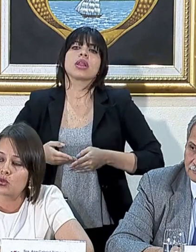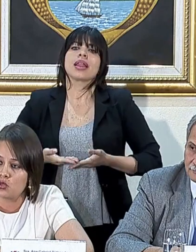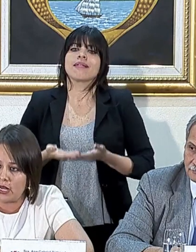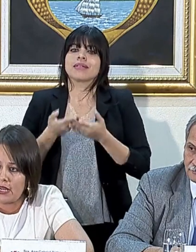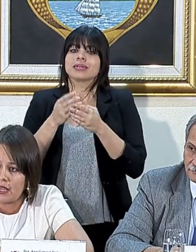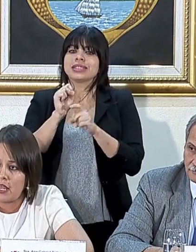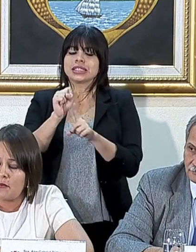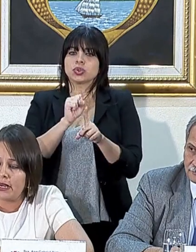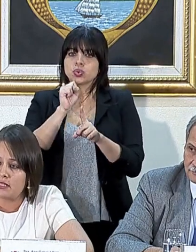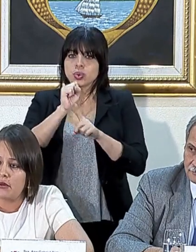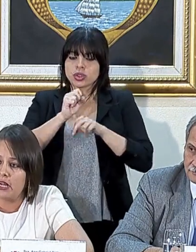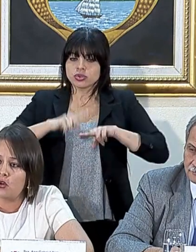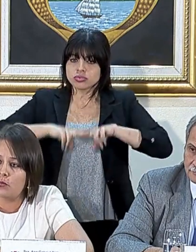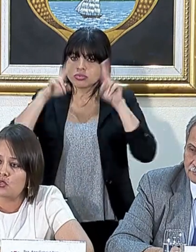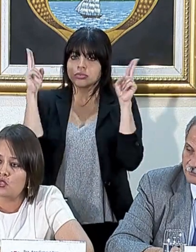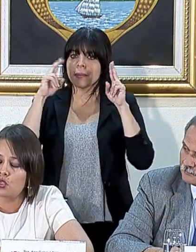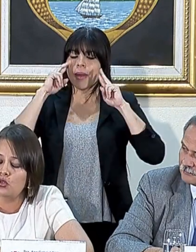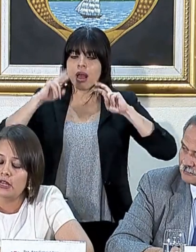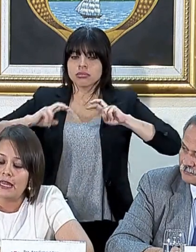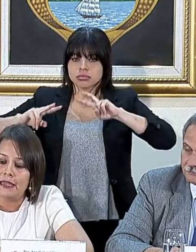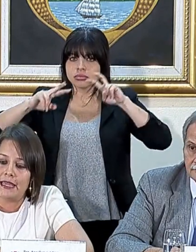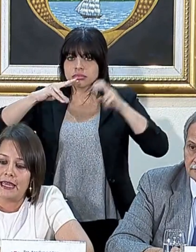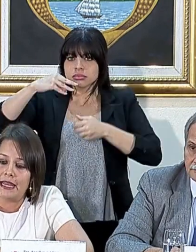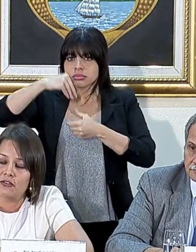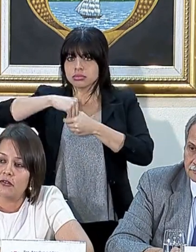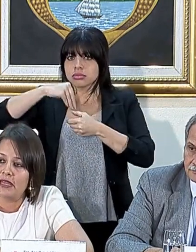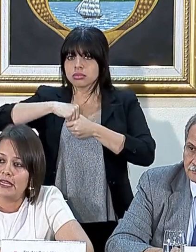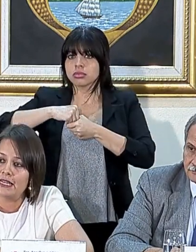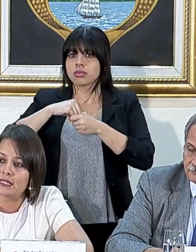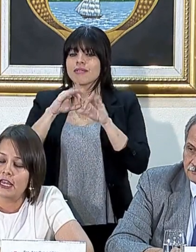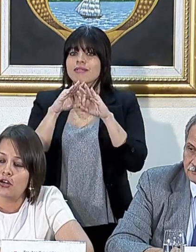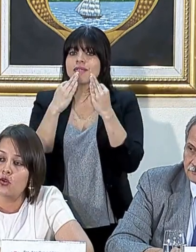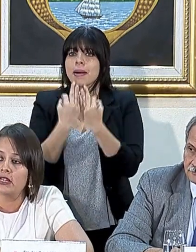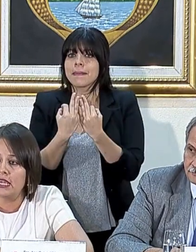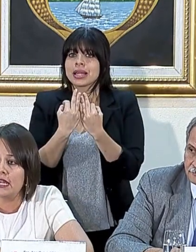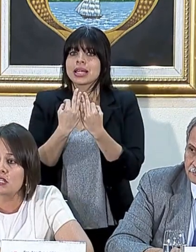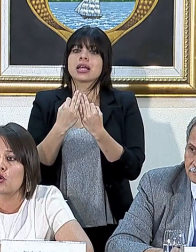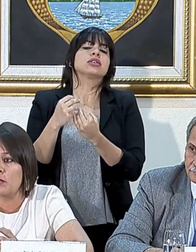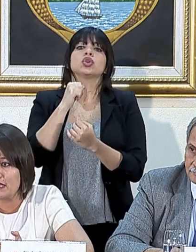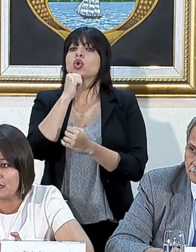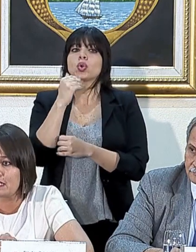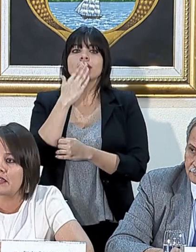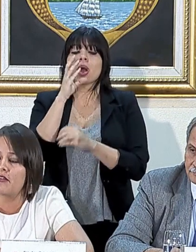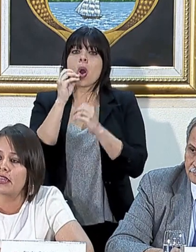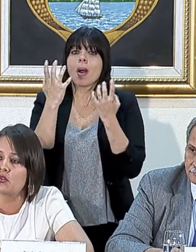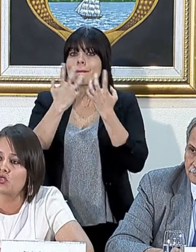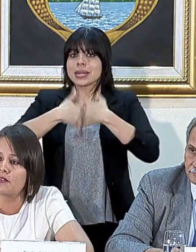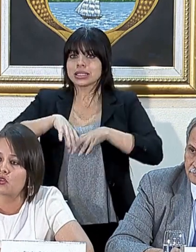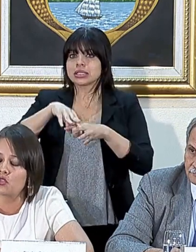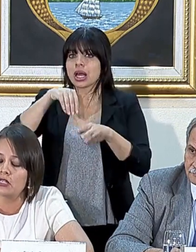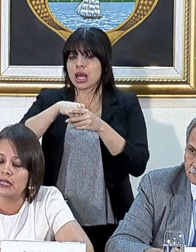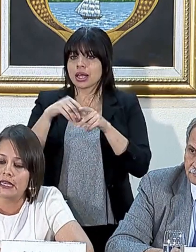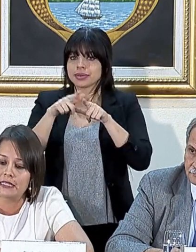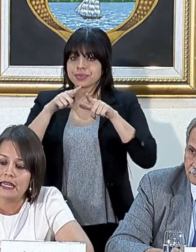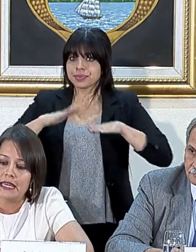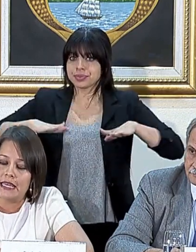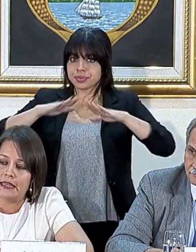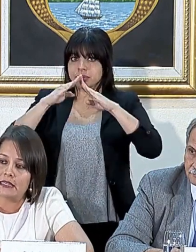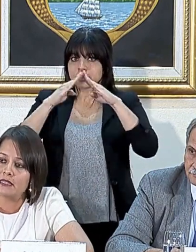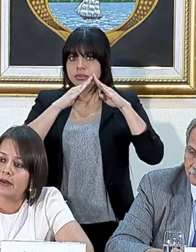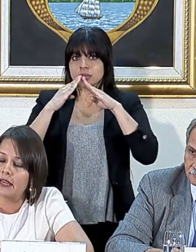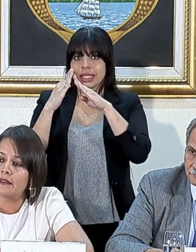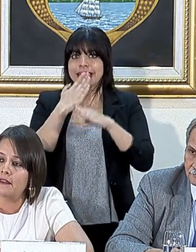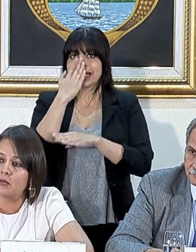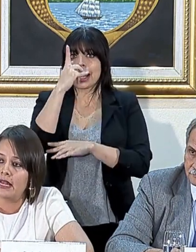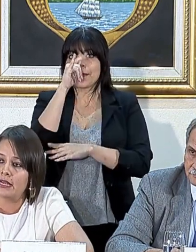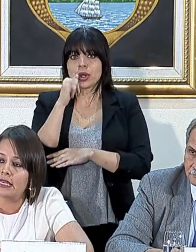estado situacional para saber la composición de las familias no indígenas o mixtas que viven en los territorios indígenas y de